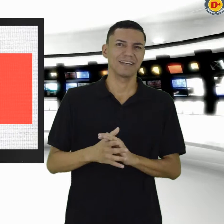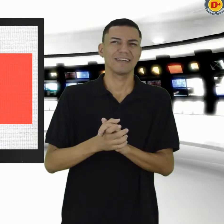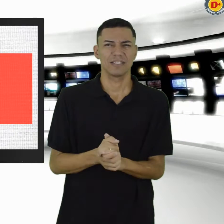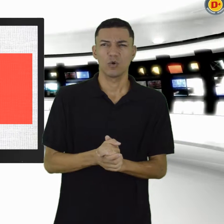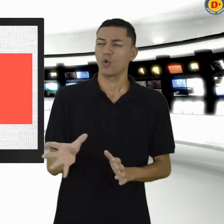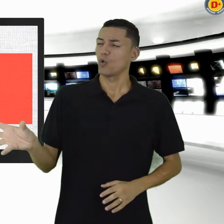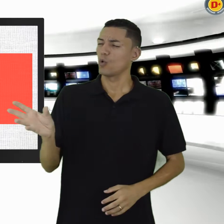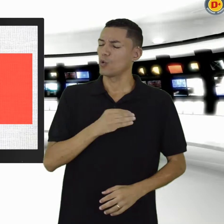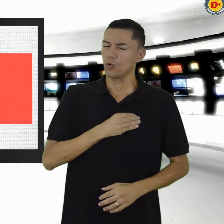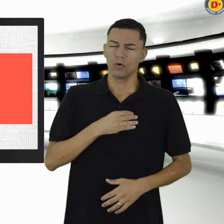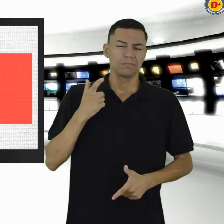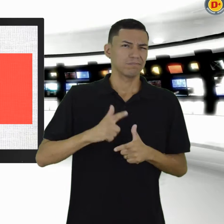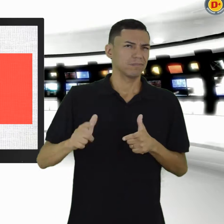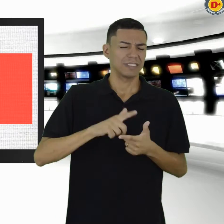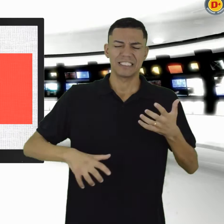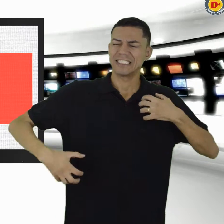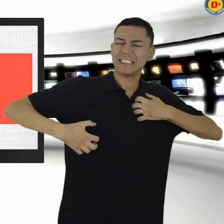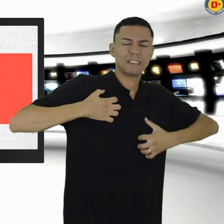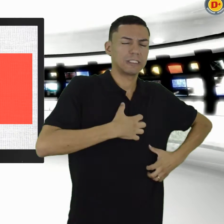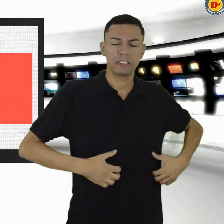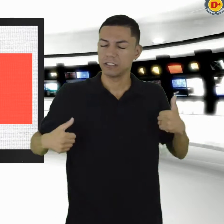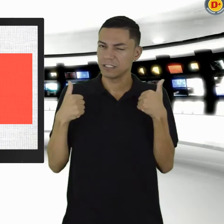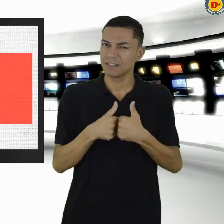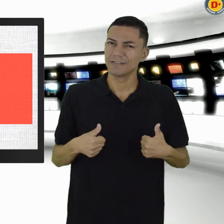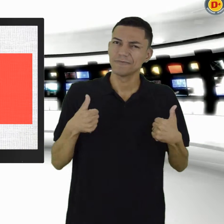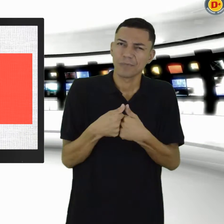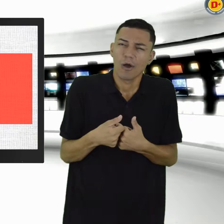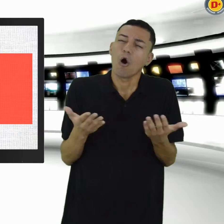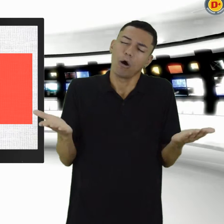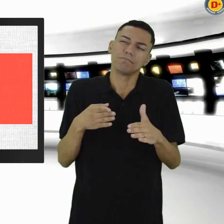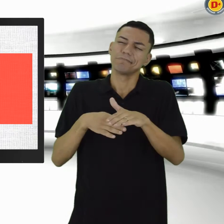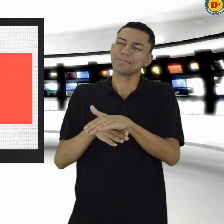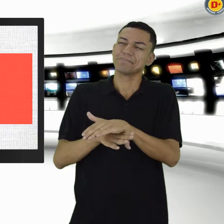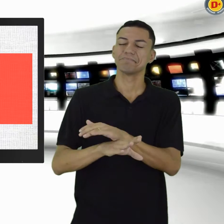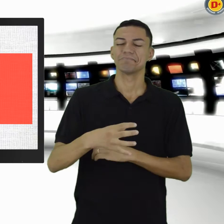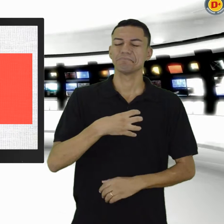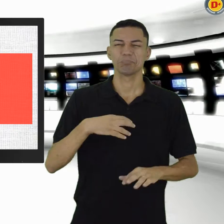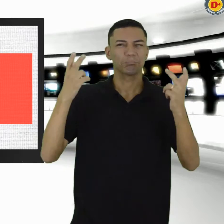do baque e somos muito felizes. Finaliza a mãe. Confira o vídeo no link.